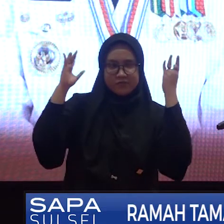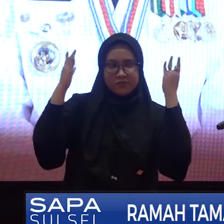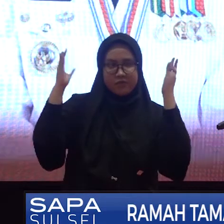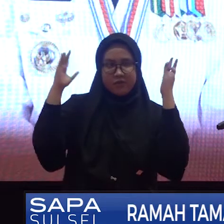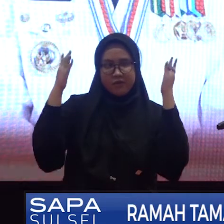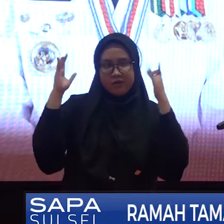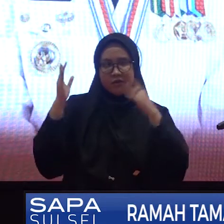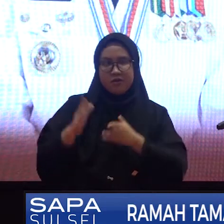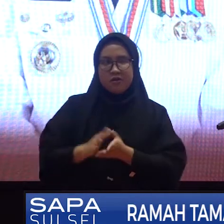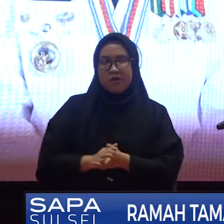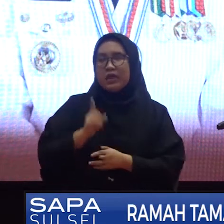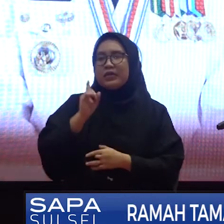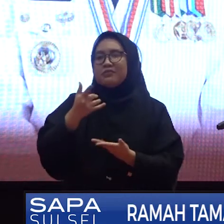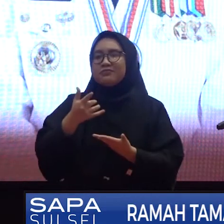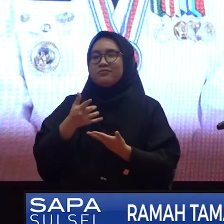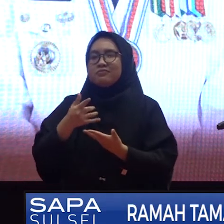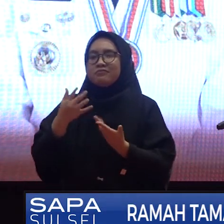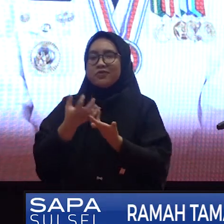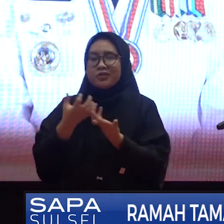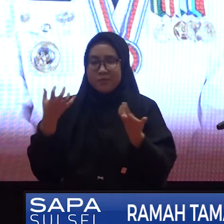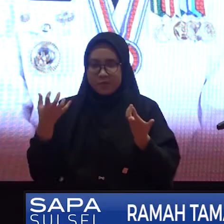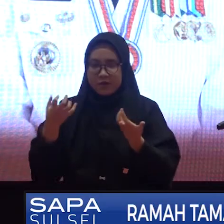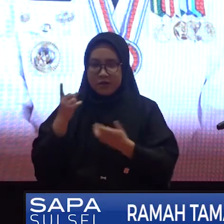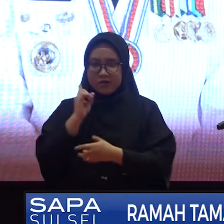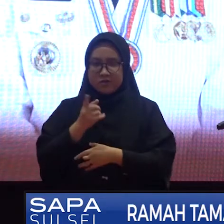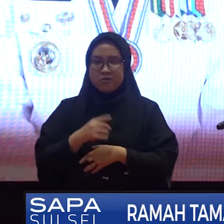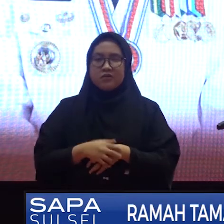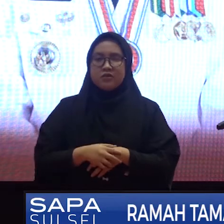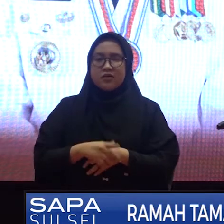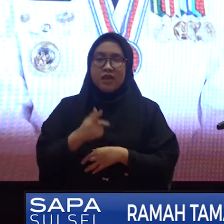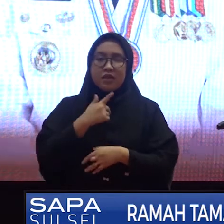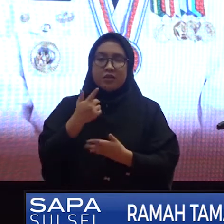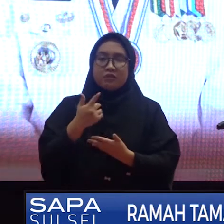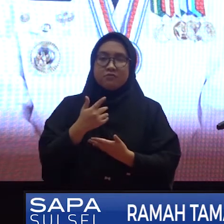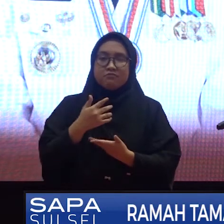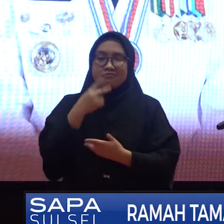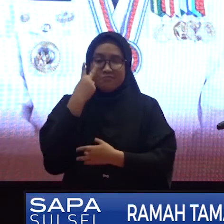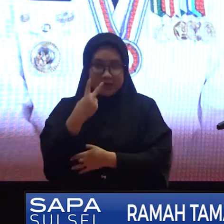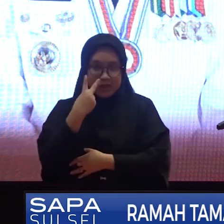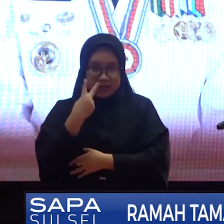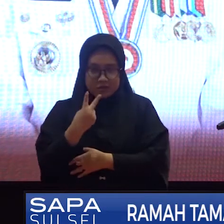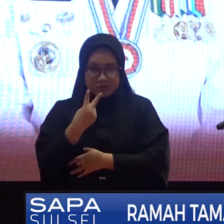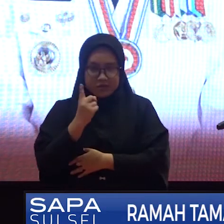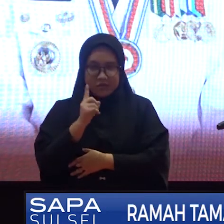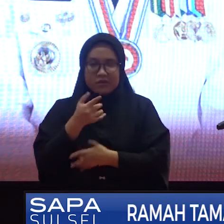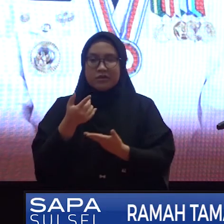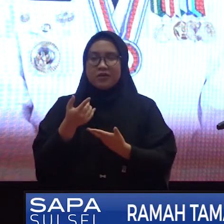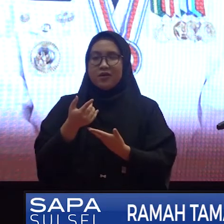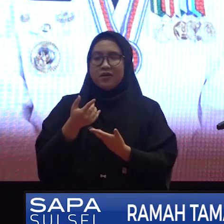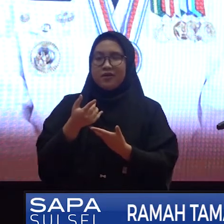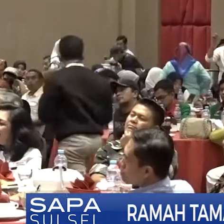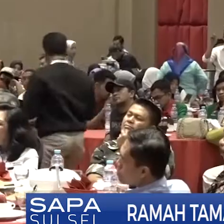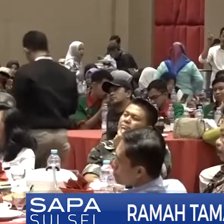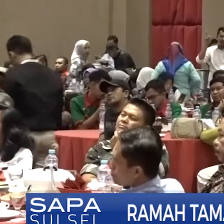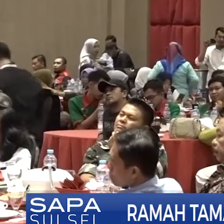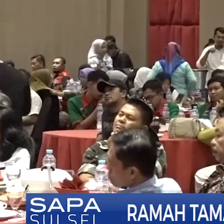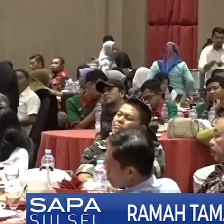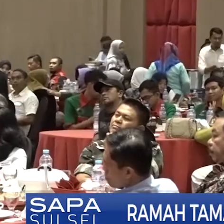Makassar dalam Sisi yang berbeda kita juga mengamati yang namanya